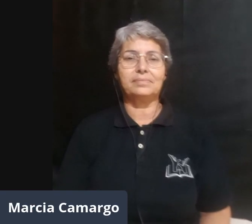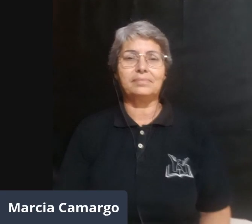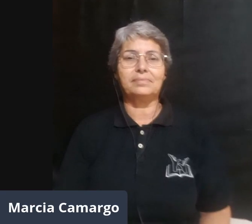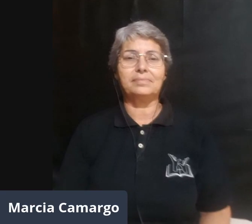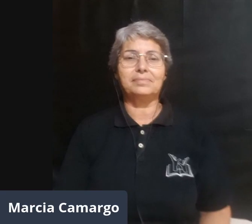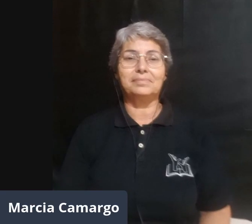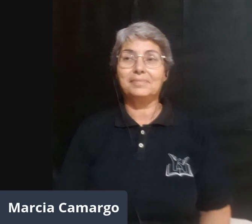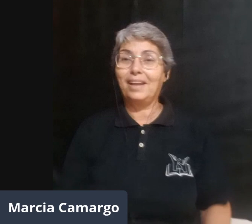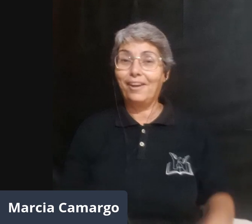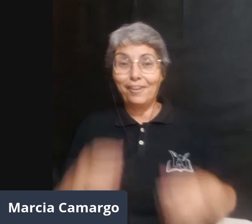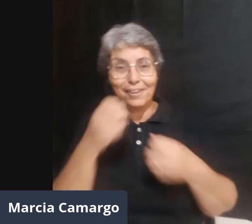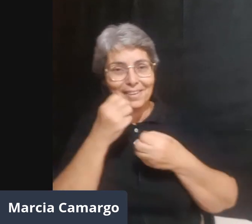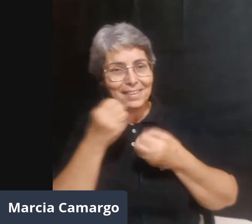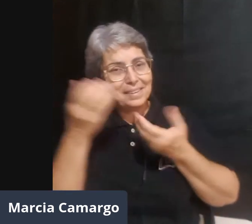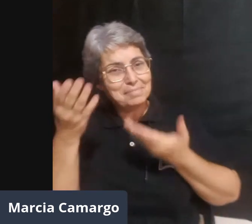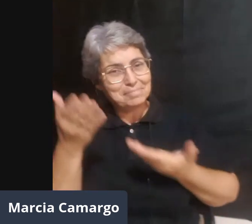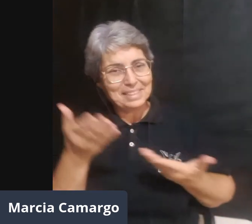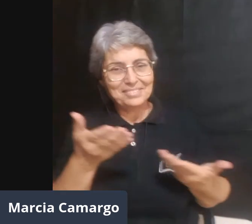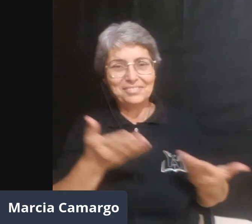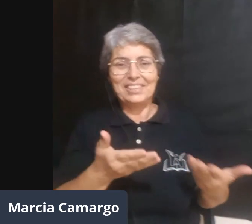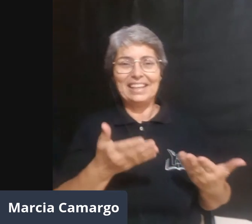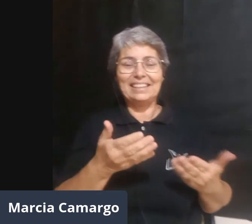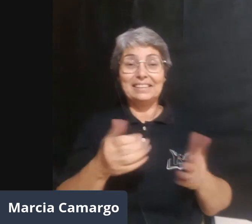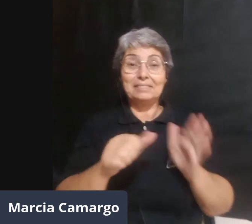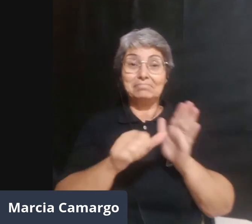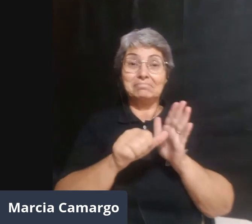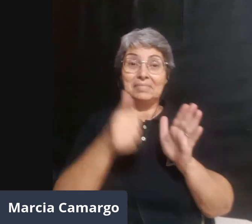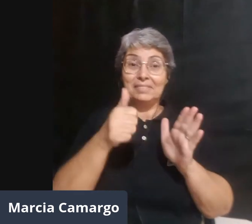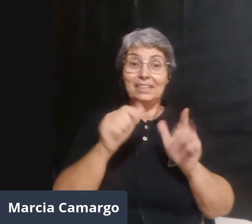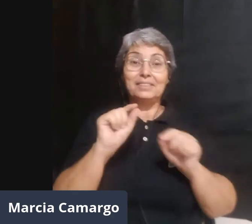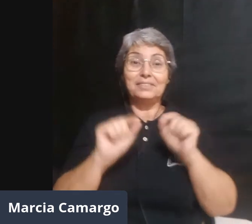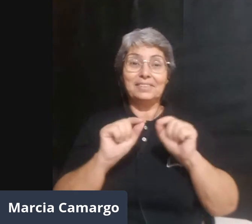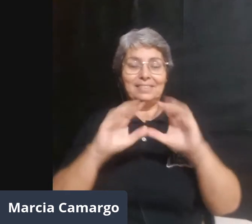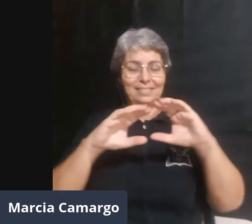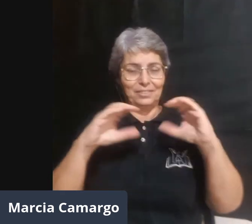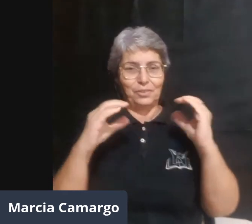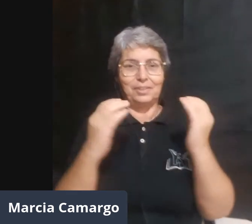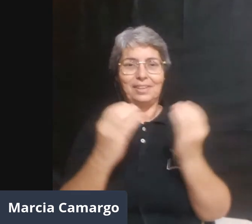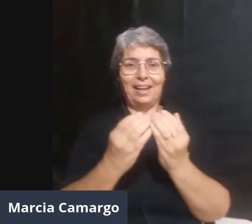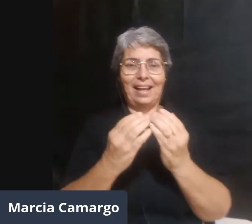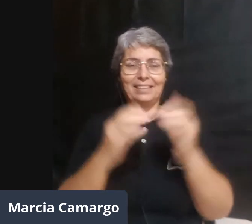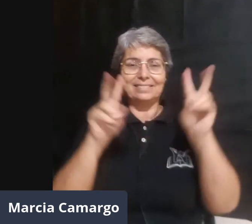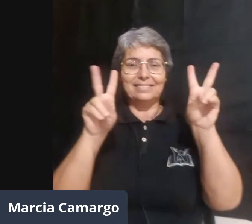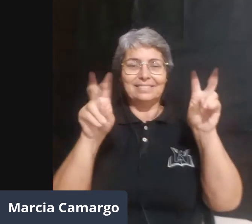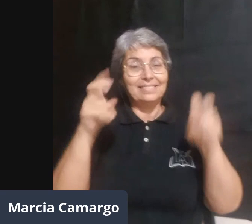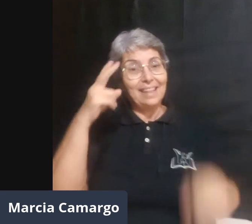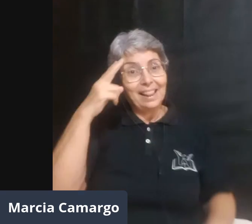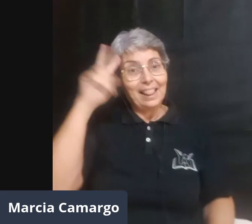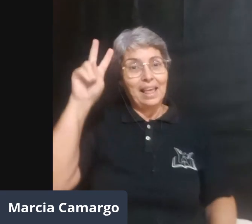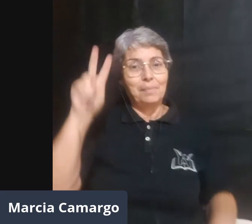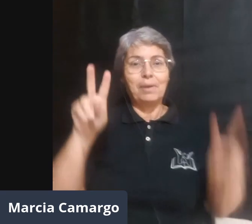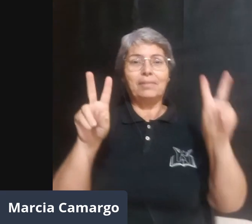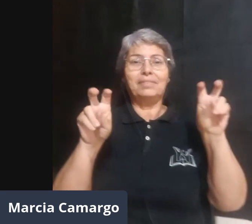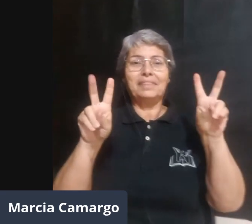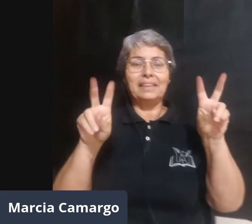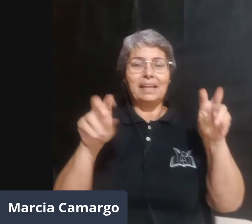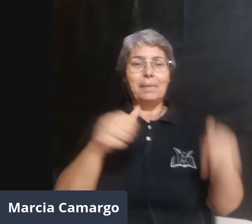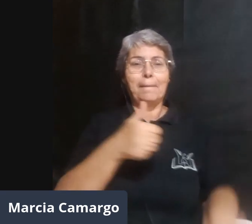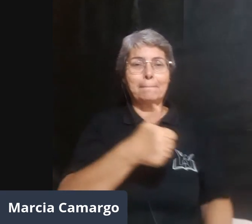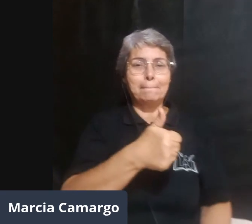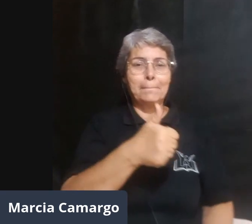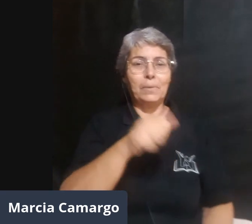Bem-vindo novamente ao primeiro Congresso Online Lembra-te, com o tema de 1888, a Canaã